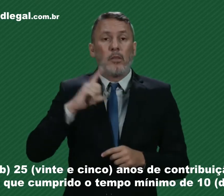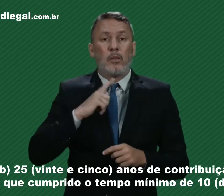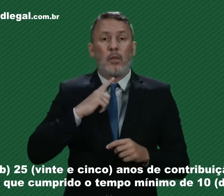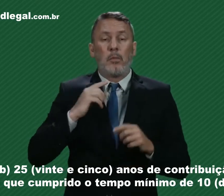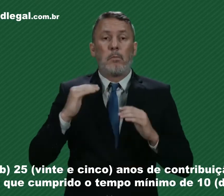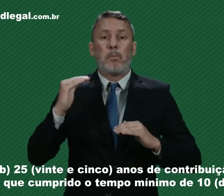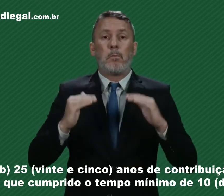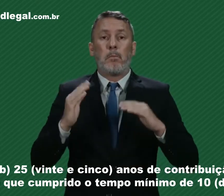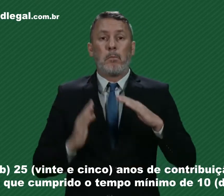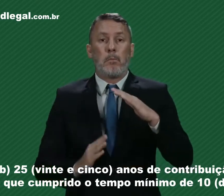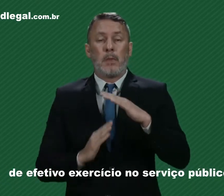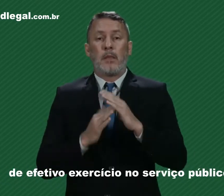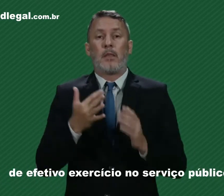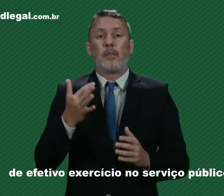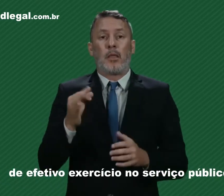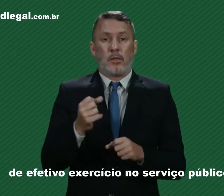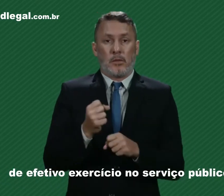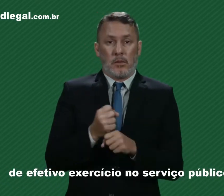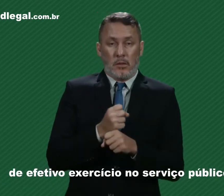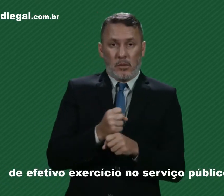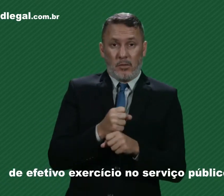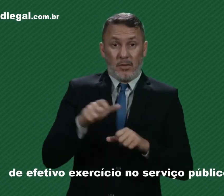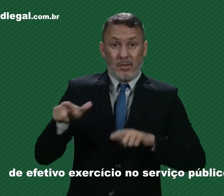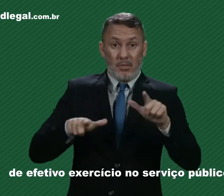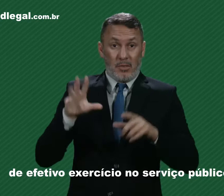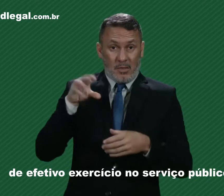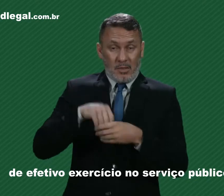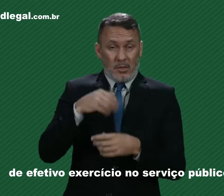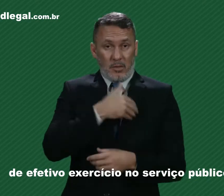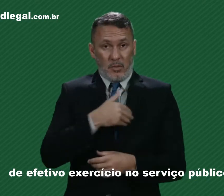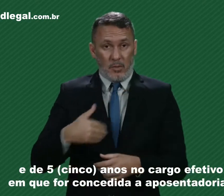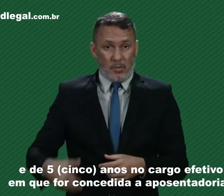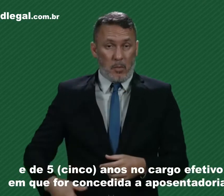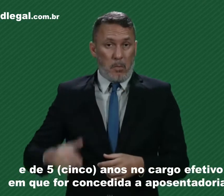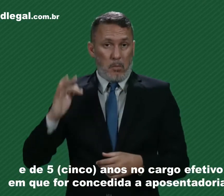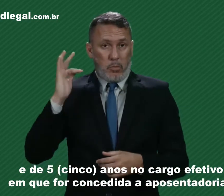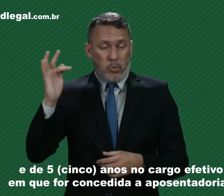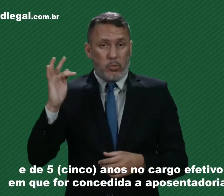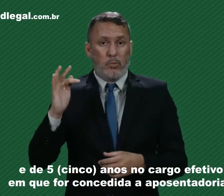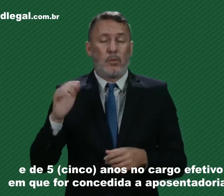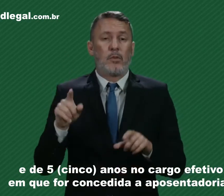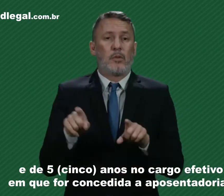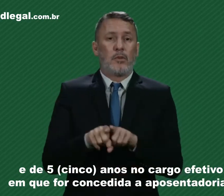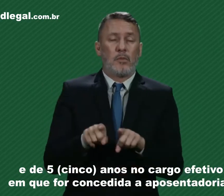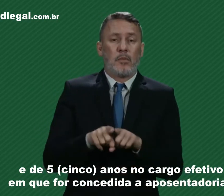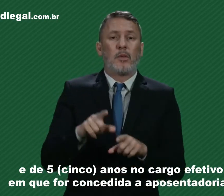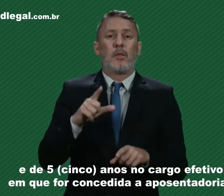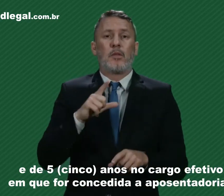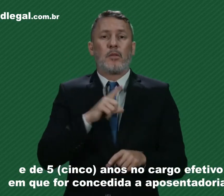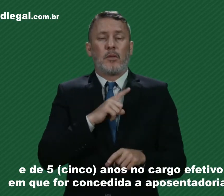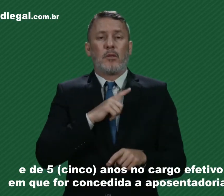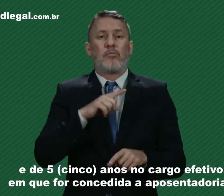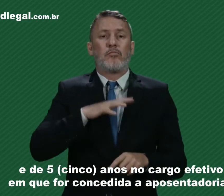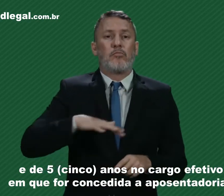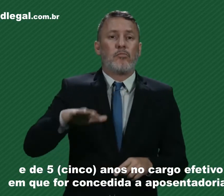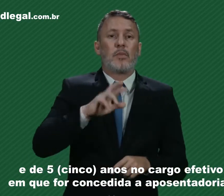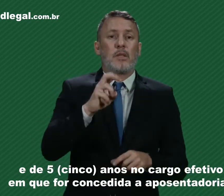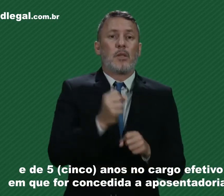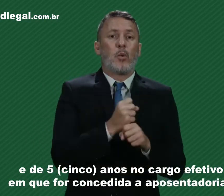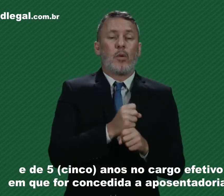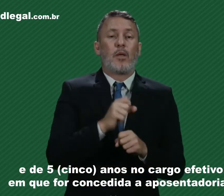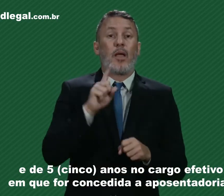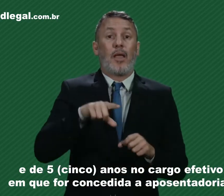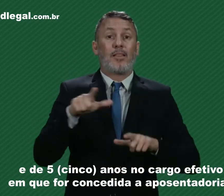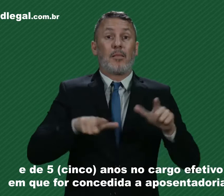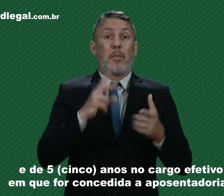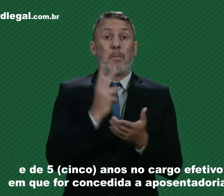cumprido o tempo mínimo de 10 anos de efetivo exercício no serviço público e de 5 anos no cargo efetivo em que for concedida